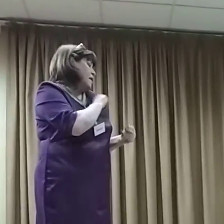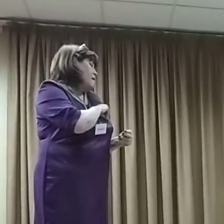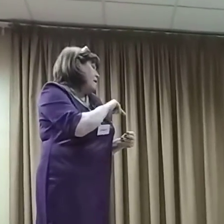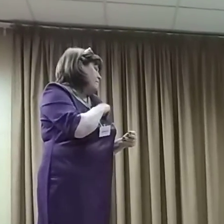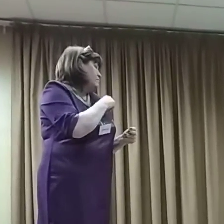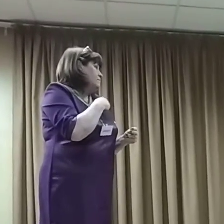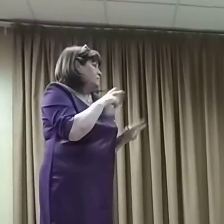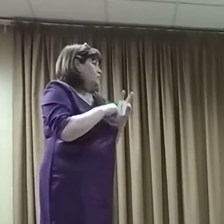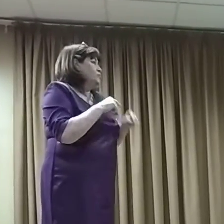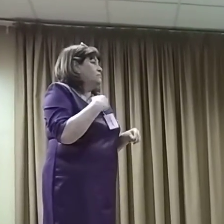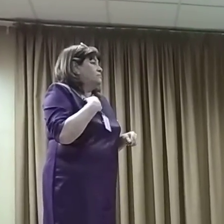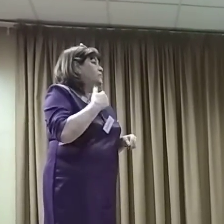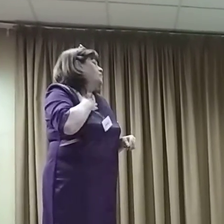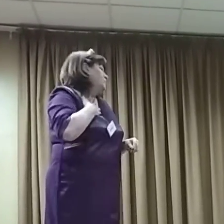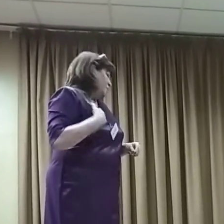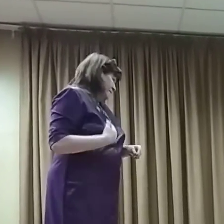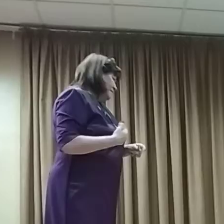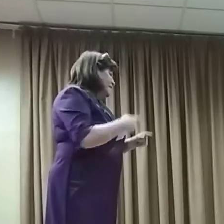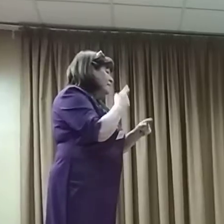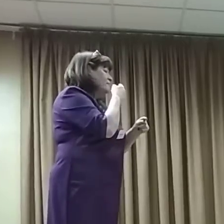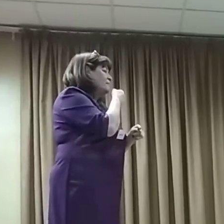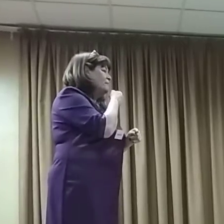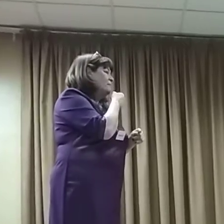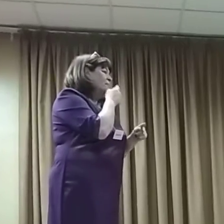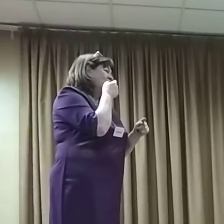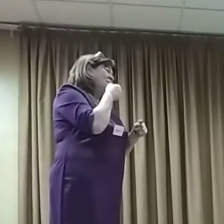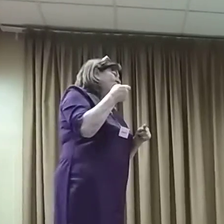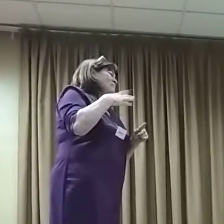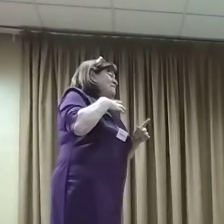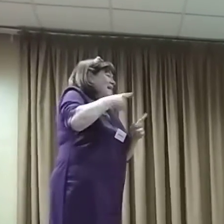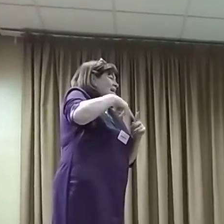она мне тоже помогает, и я очень довольна.